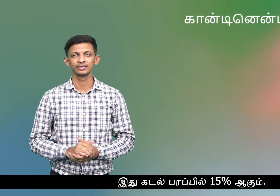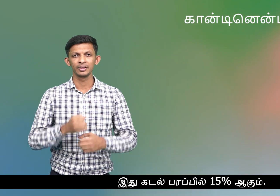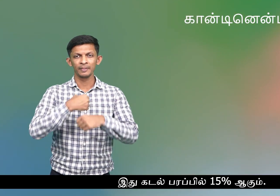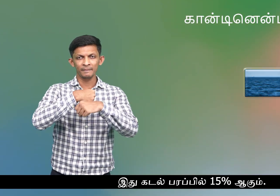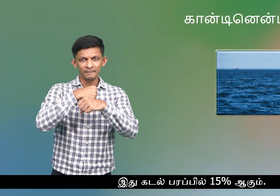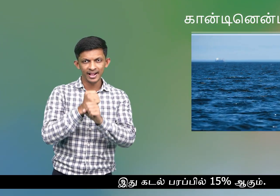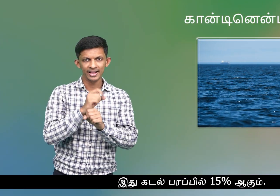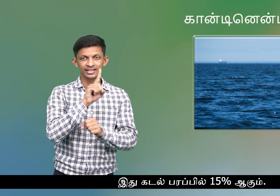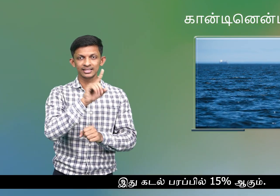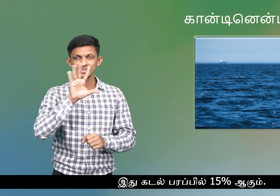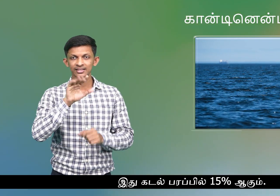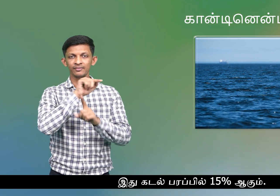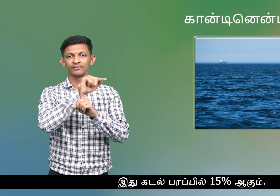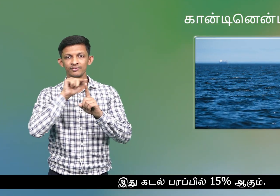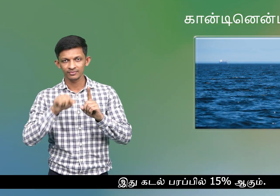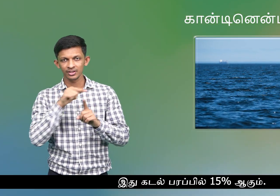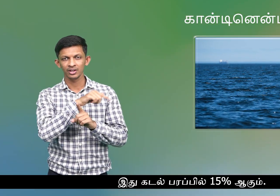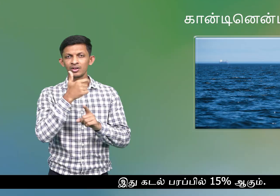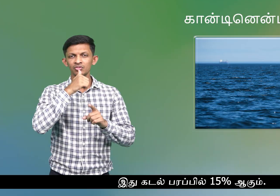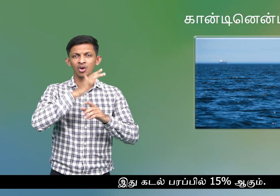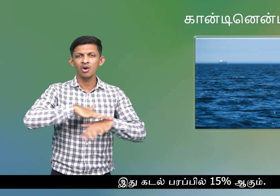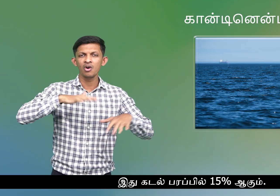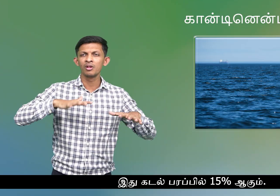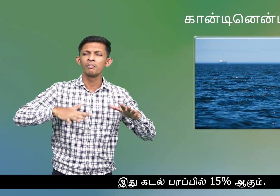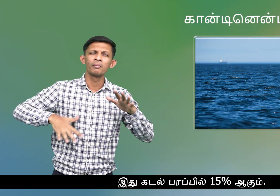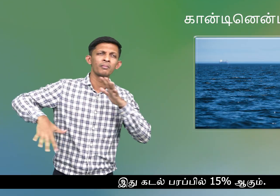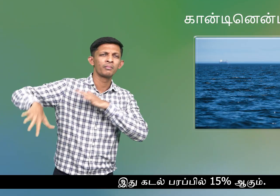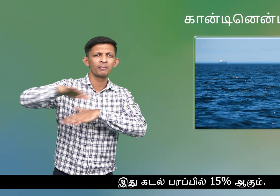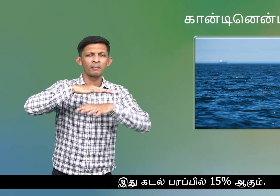இது கடல் பரப்பில் 15 விழுக்காடு ஆகும்.